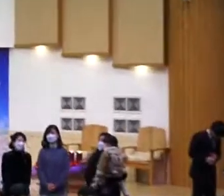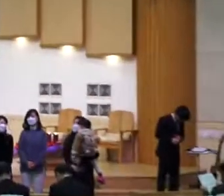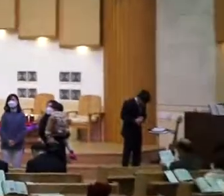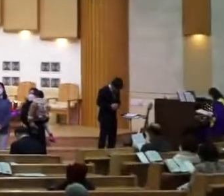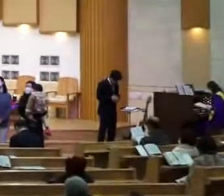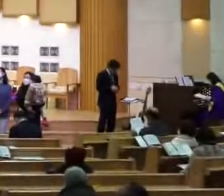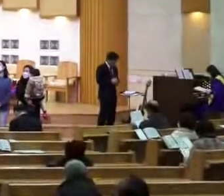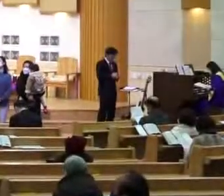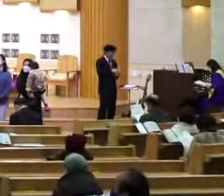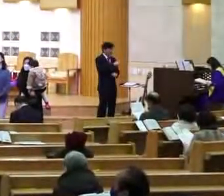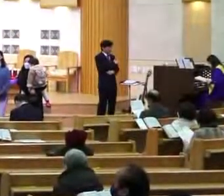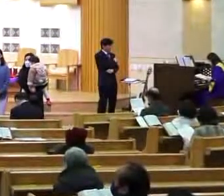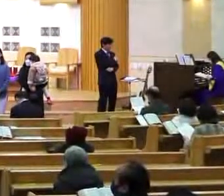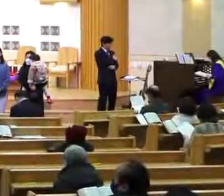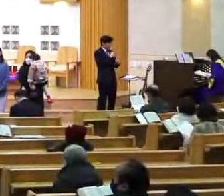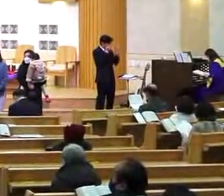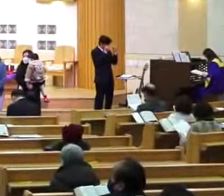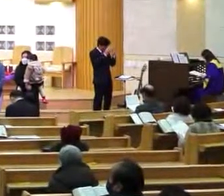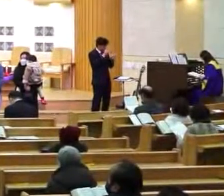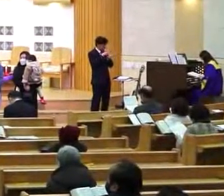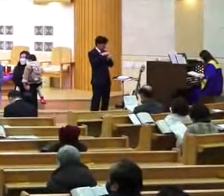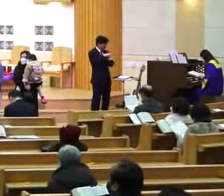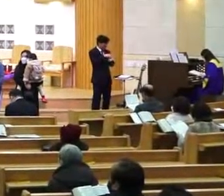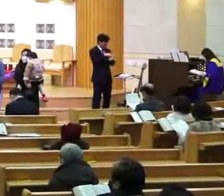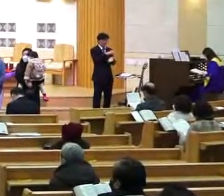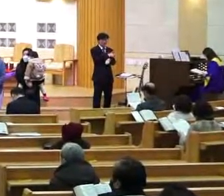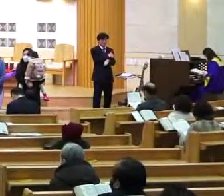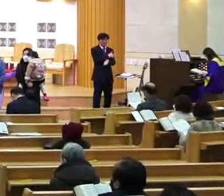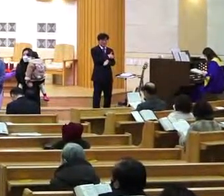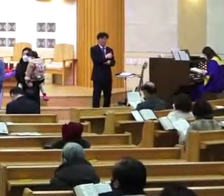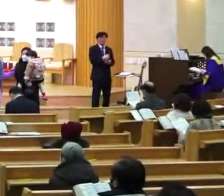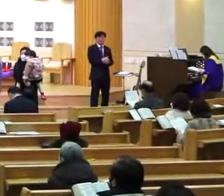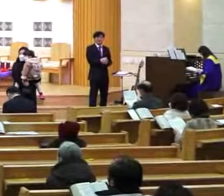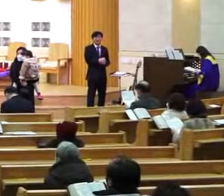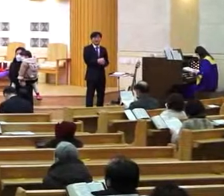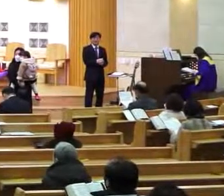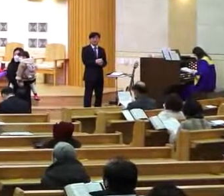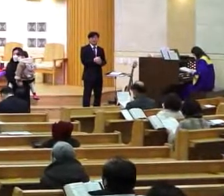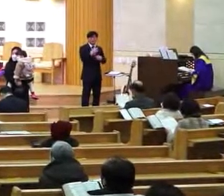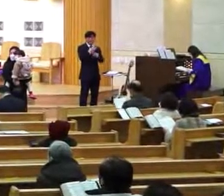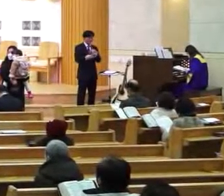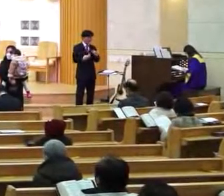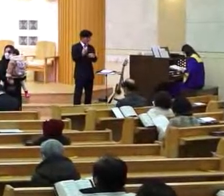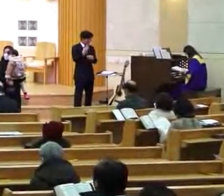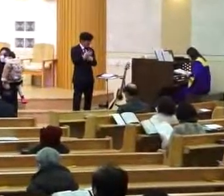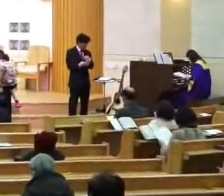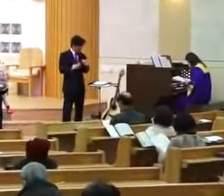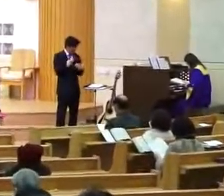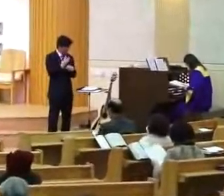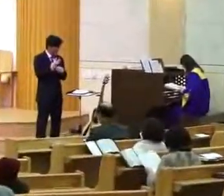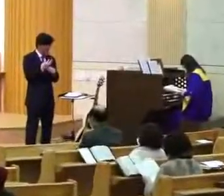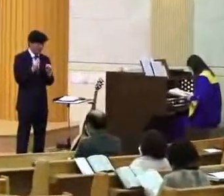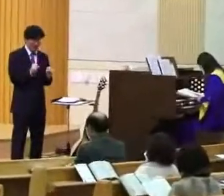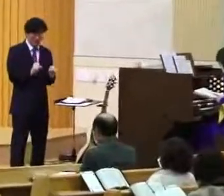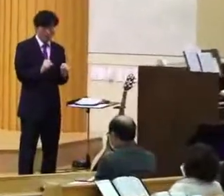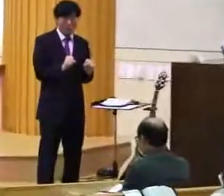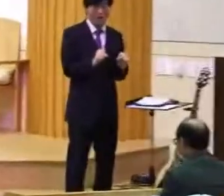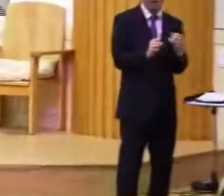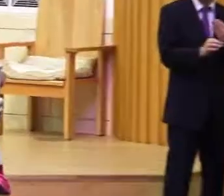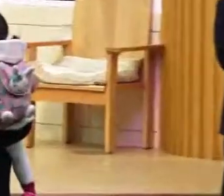이렇게 일꾼으로 세워집니다. 신임 서리 집사님으로 세워졌는데요. 하나님께서 이분들에게 감당할 만한